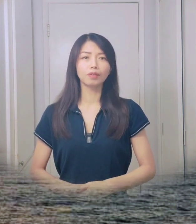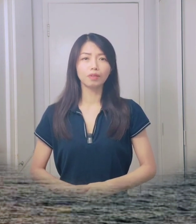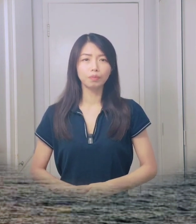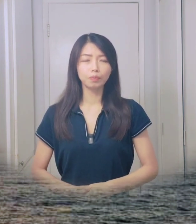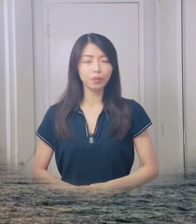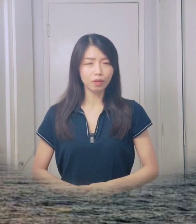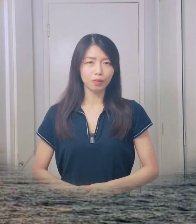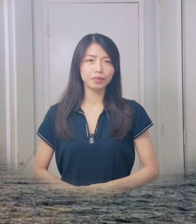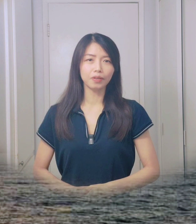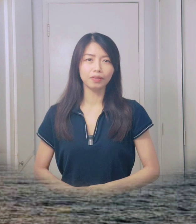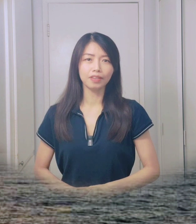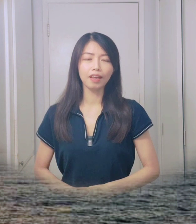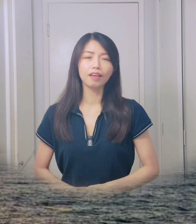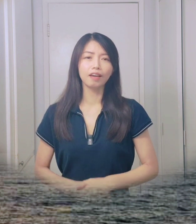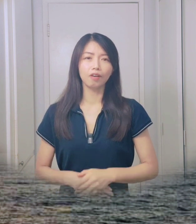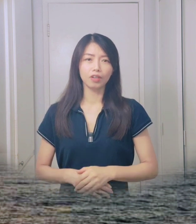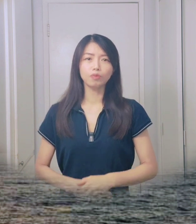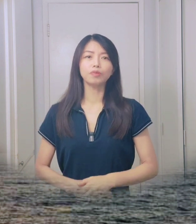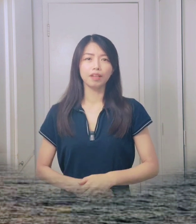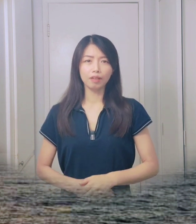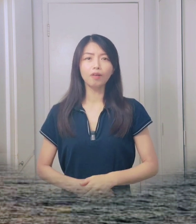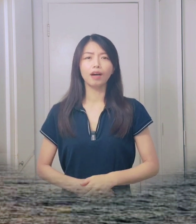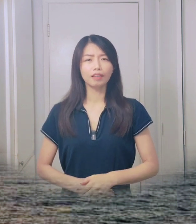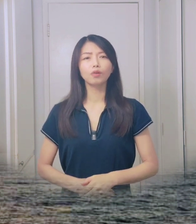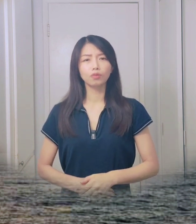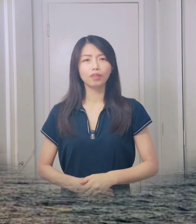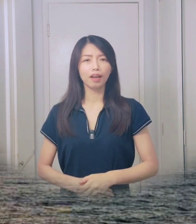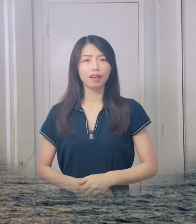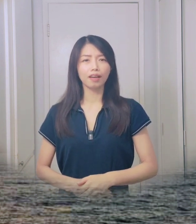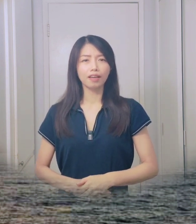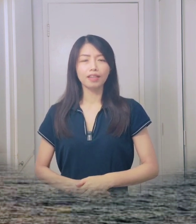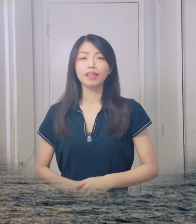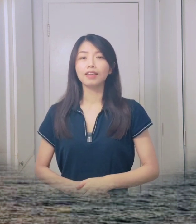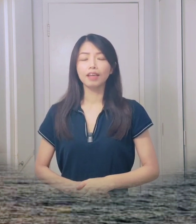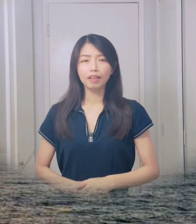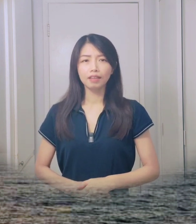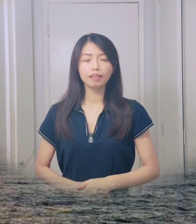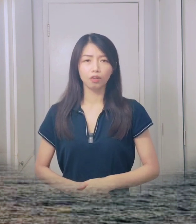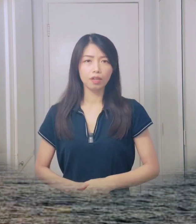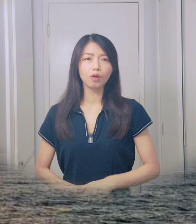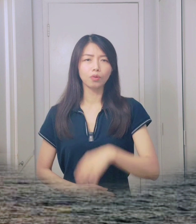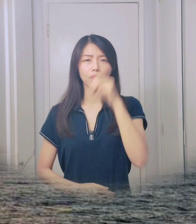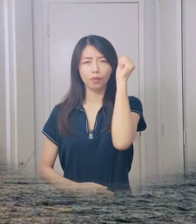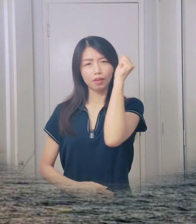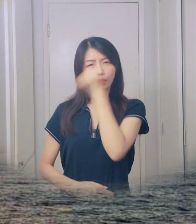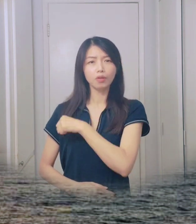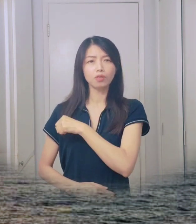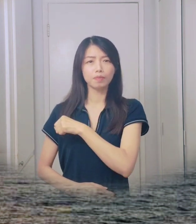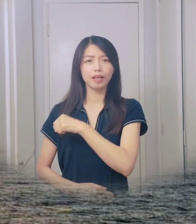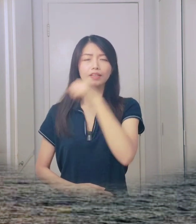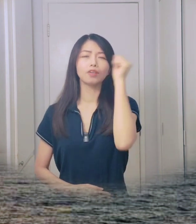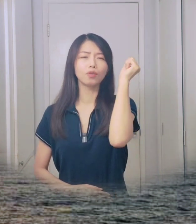사용하는 거를 본 적은 없어요. 근데 이 부분에서 그렇구나, 이제 이해했다는 그런 해석으로 이렇게